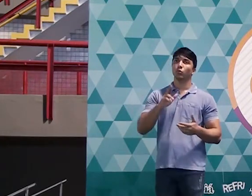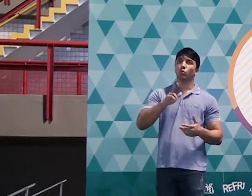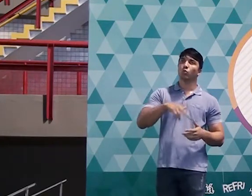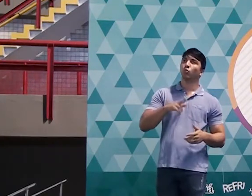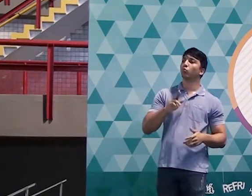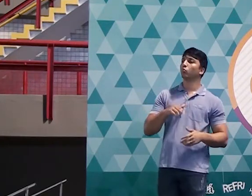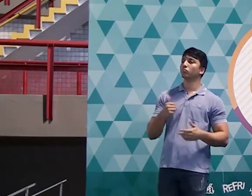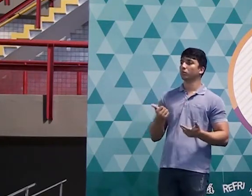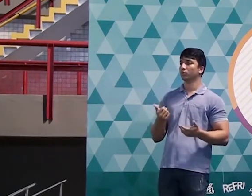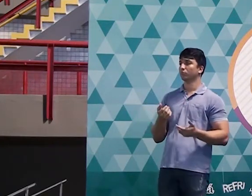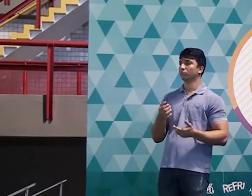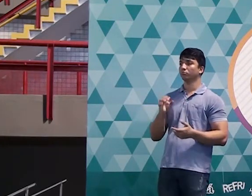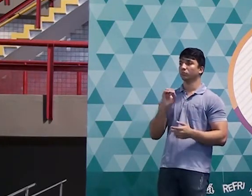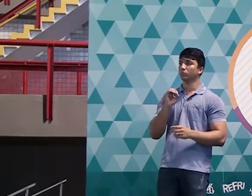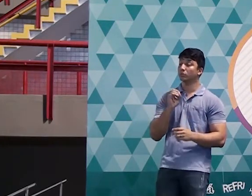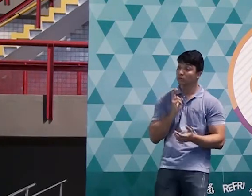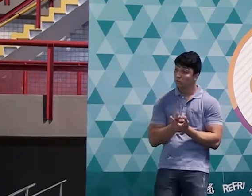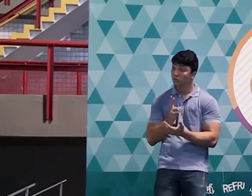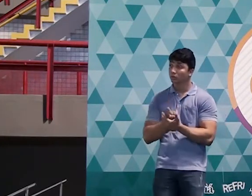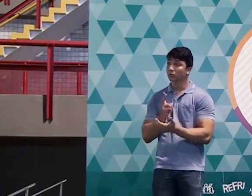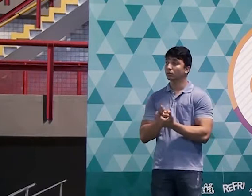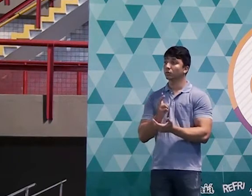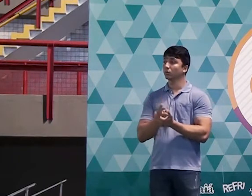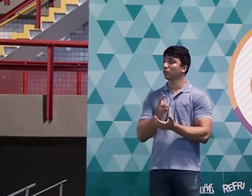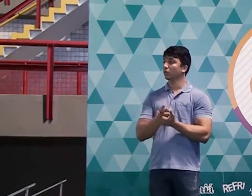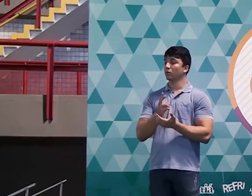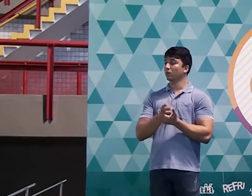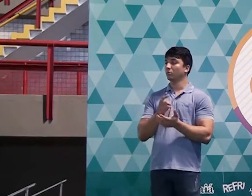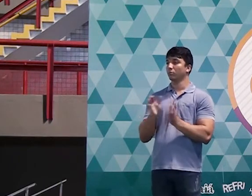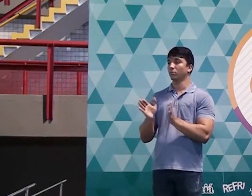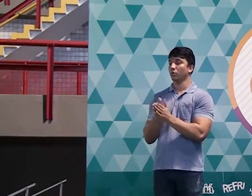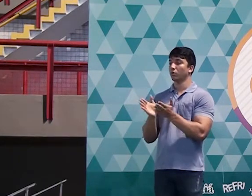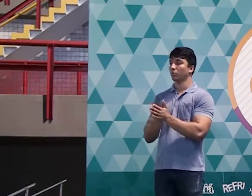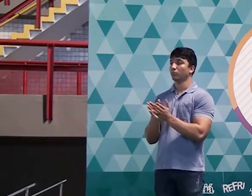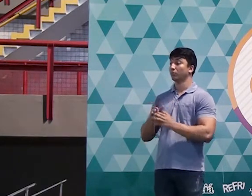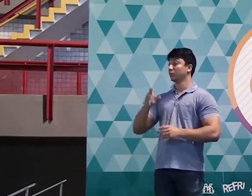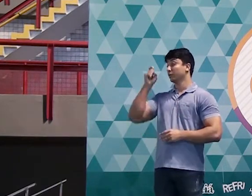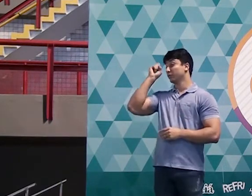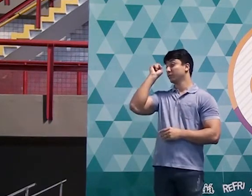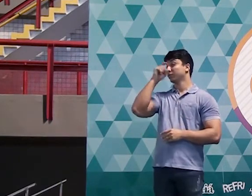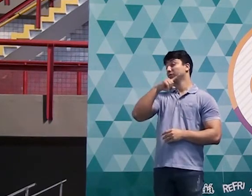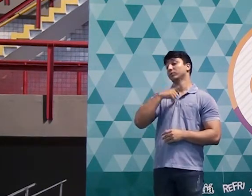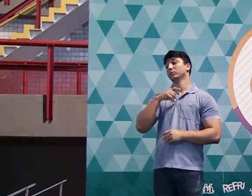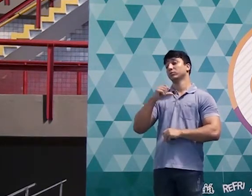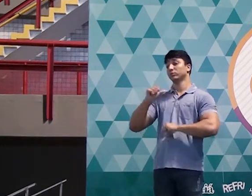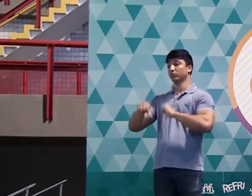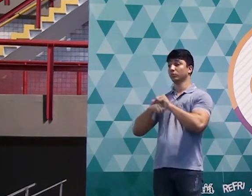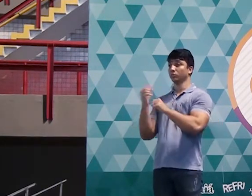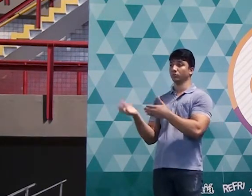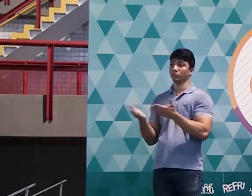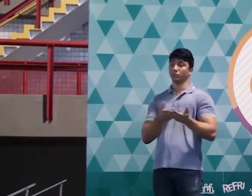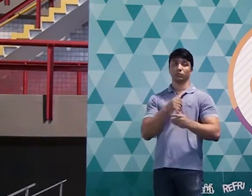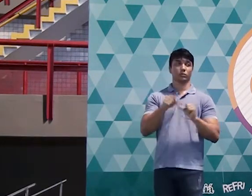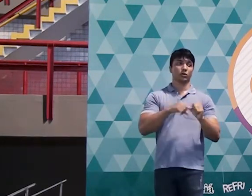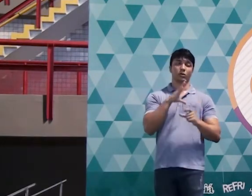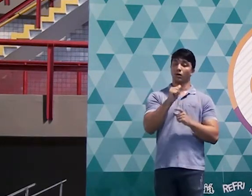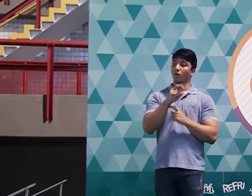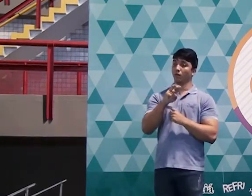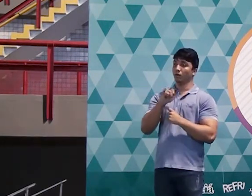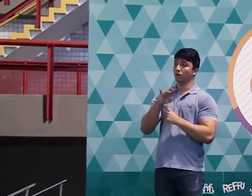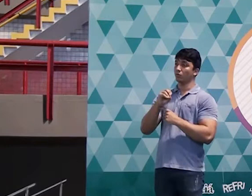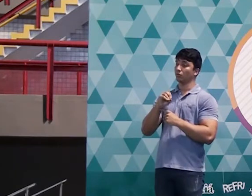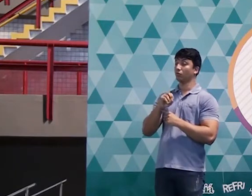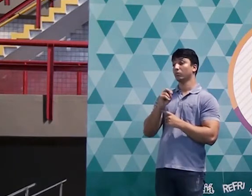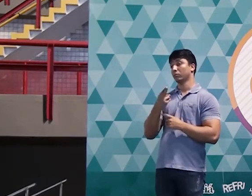Praticamente zero. Ele tem a chance de virar cavaleiro, mas dificilmente um pobre era convidado para virar cavaleiro. Ou